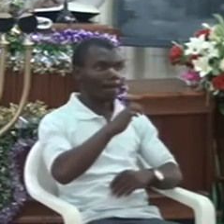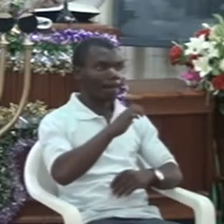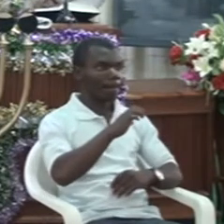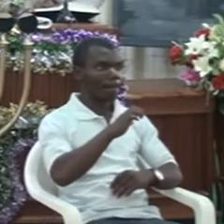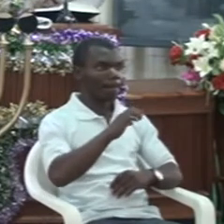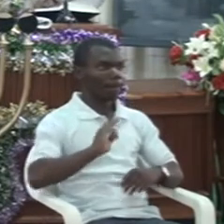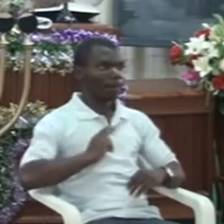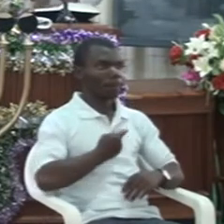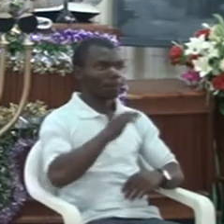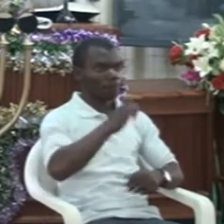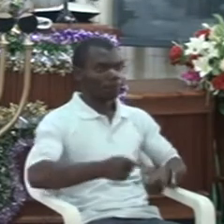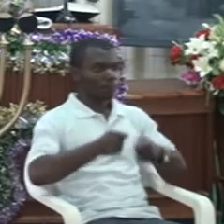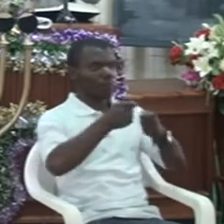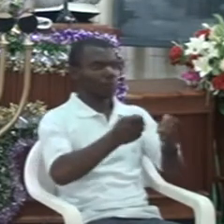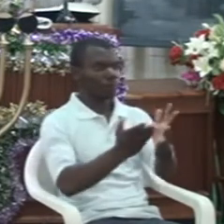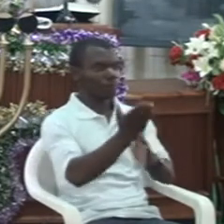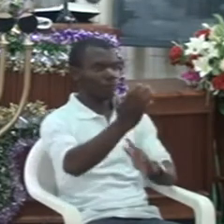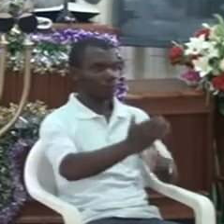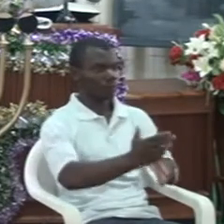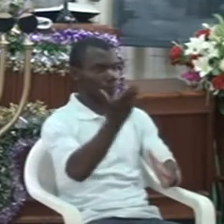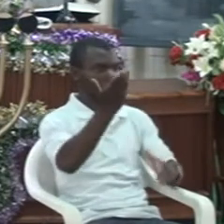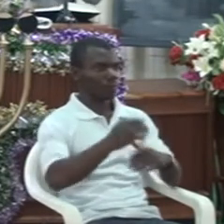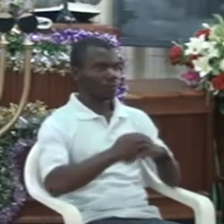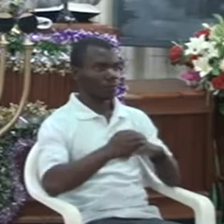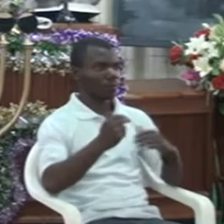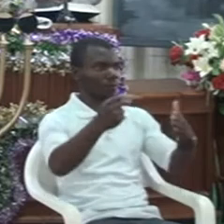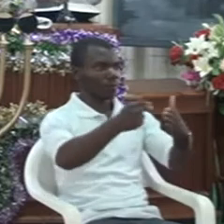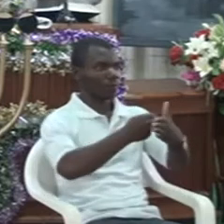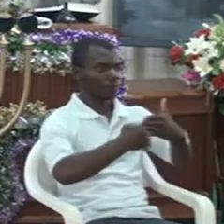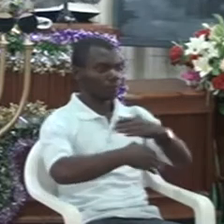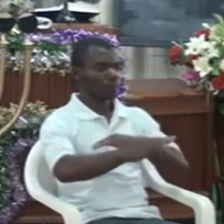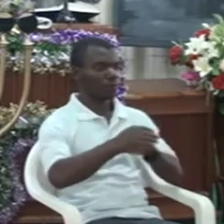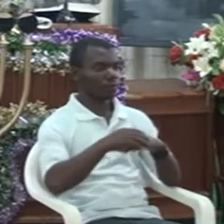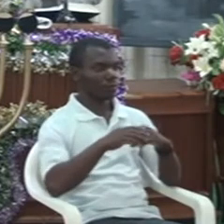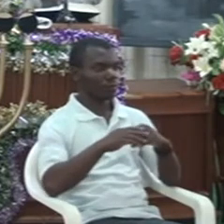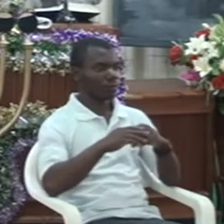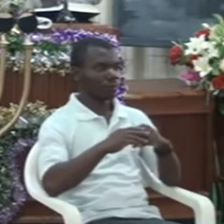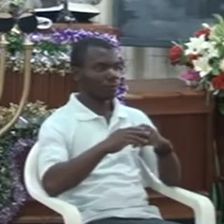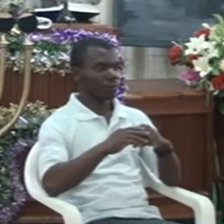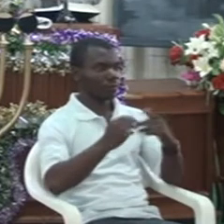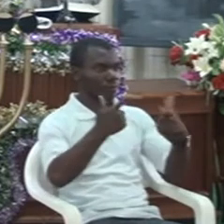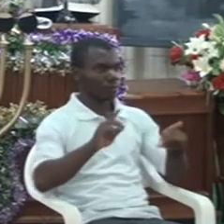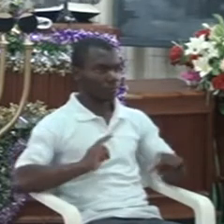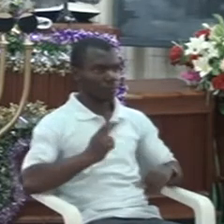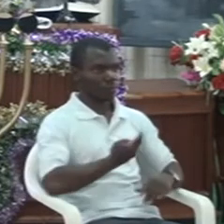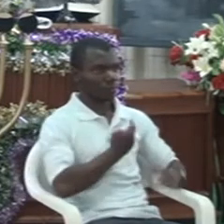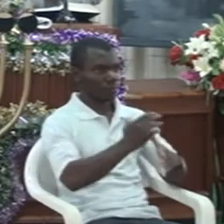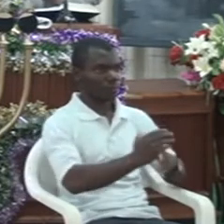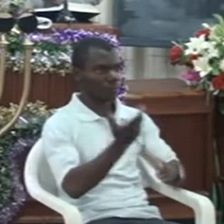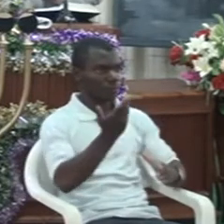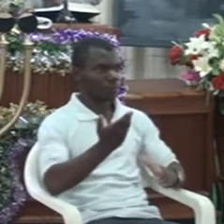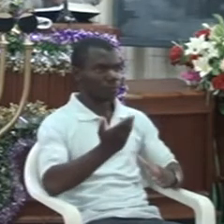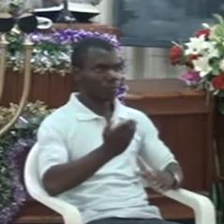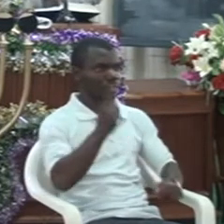donnée par la foi. Kuhesabiwa haki tunayepewa kwa njia ya imani. La naissance. Kuzaliwa upya. Kama croyons.